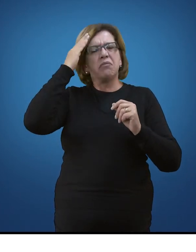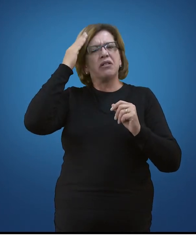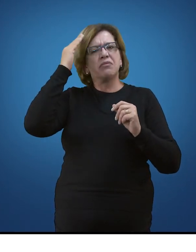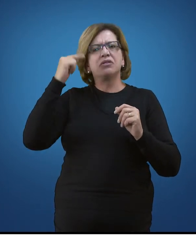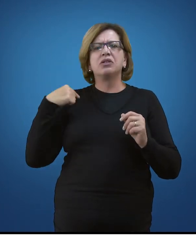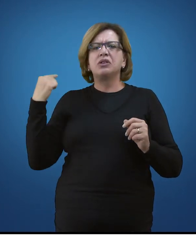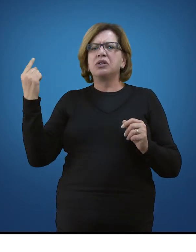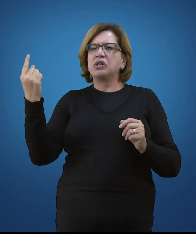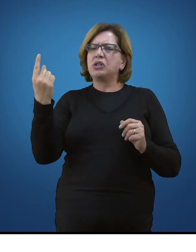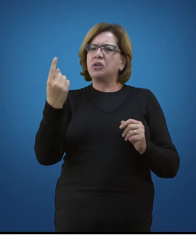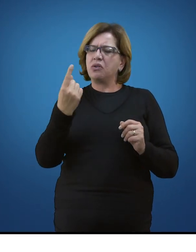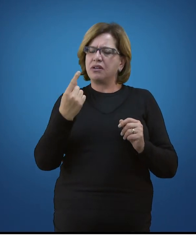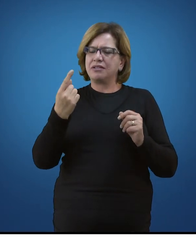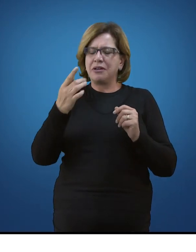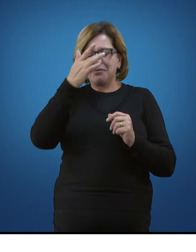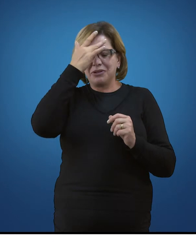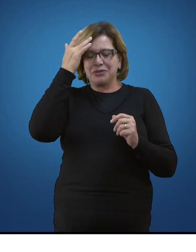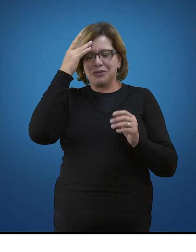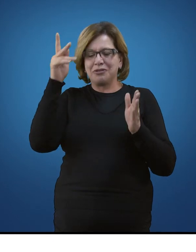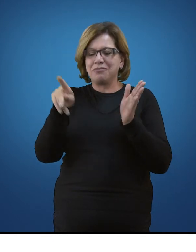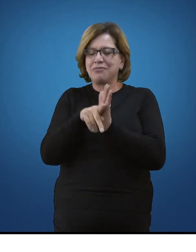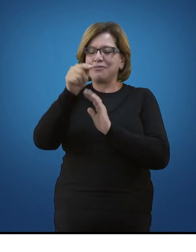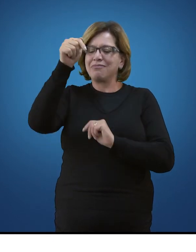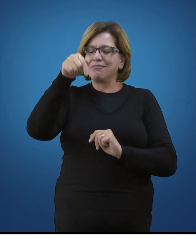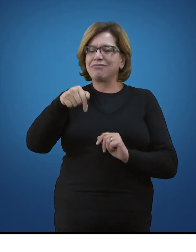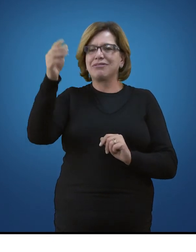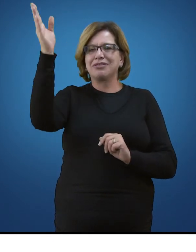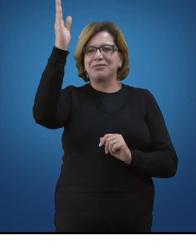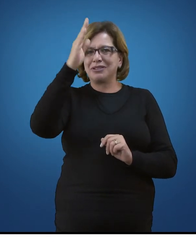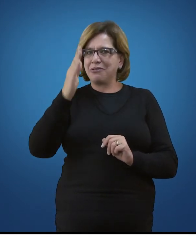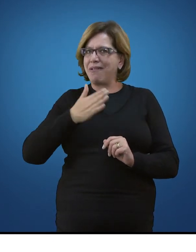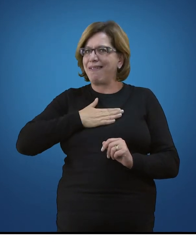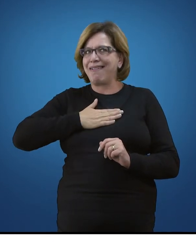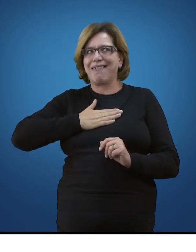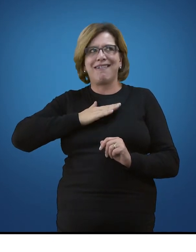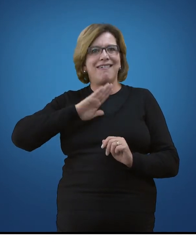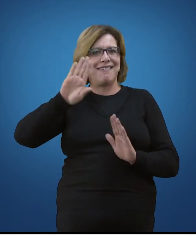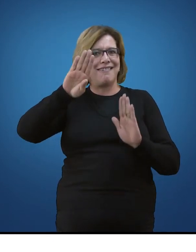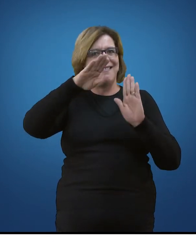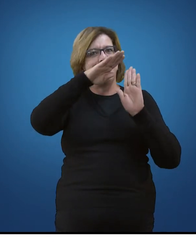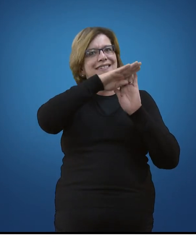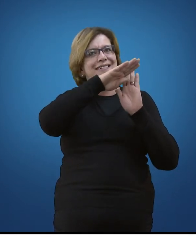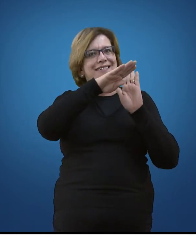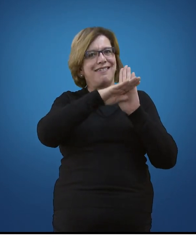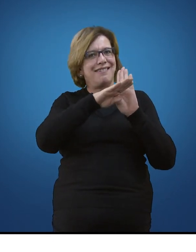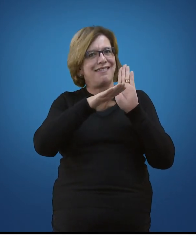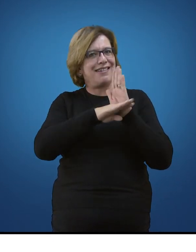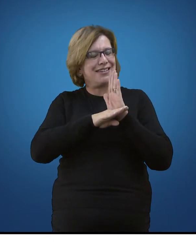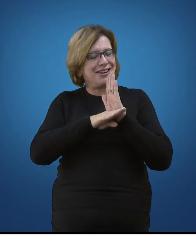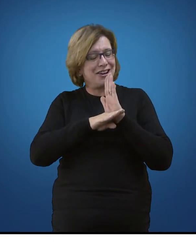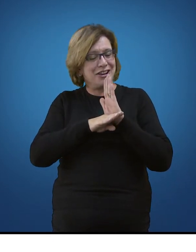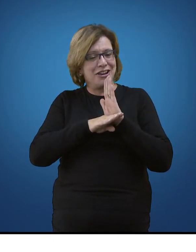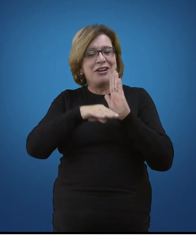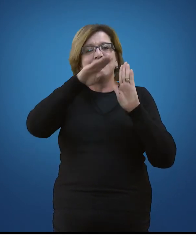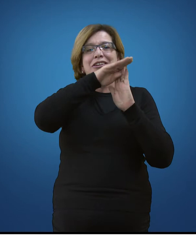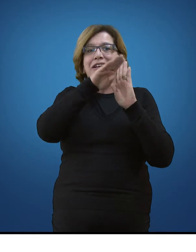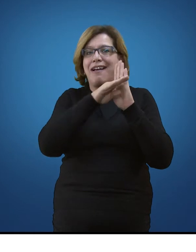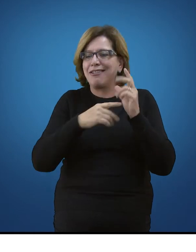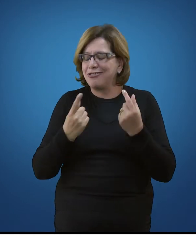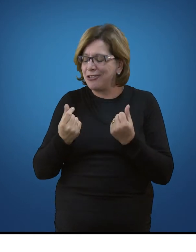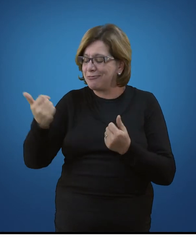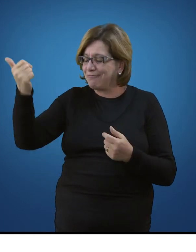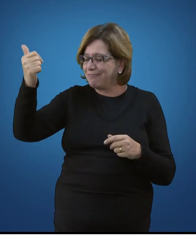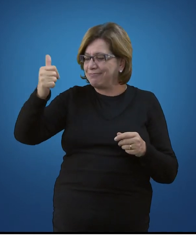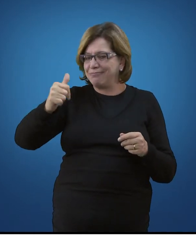nós, população brasileira, não gostamos de planejar, muito menos planejar financeiramente e